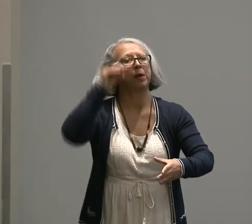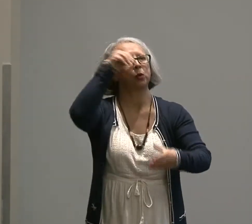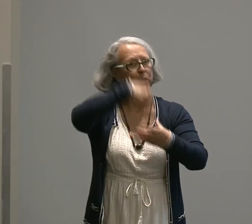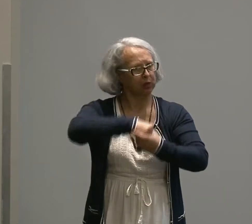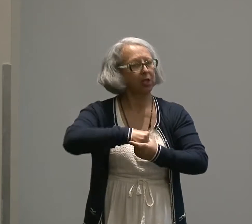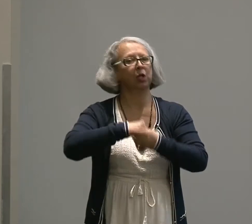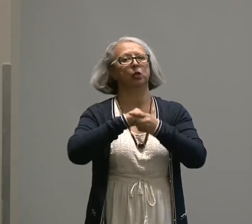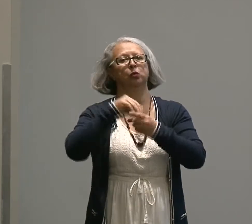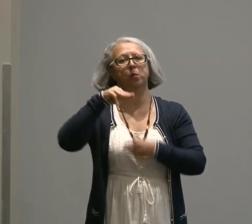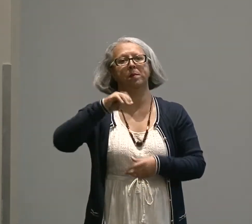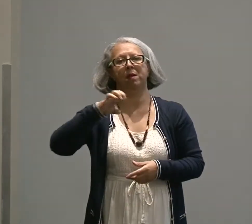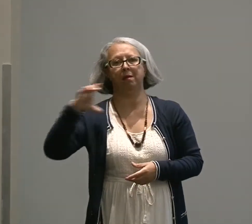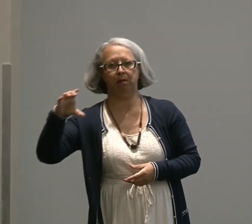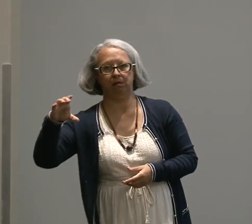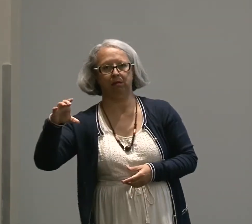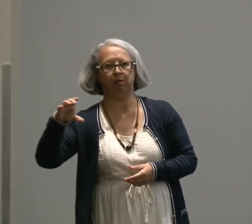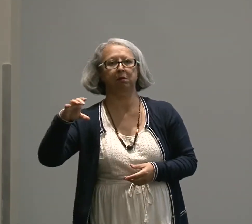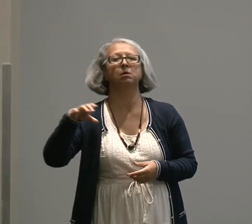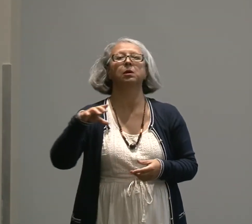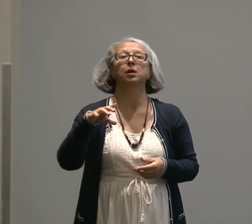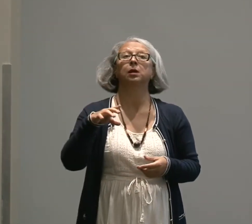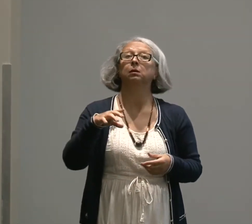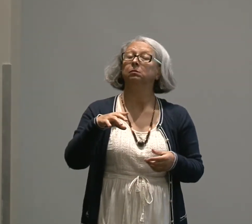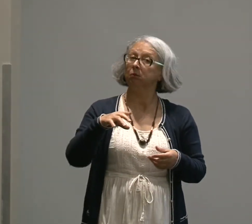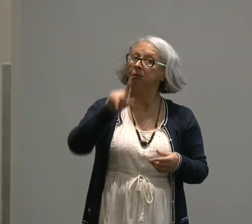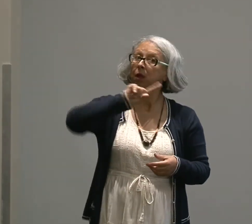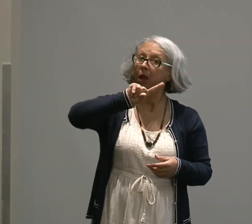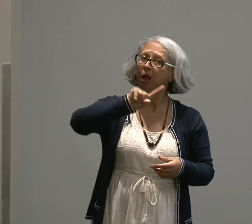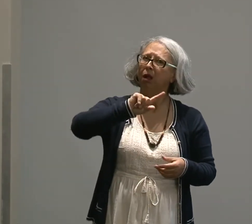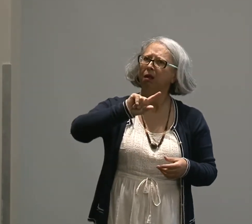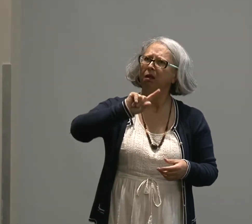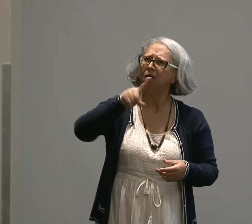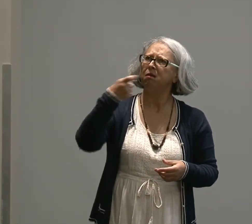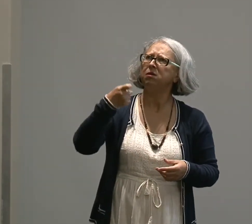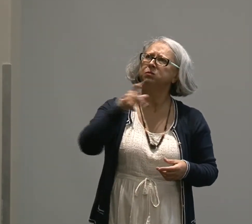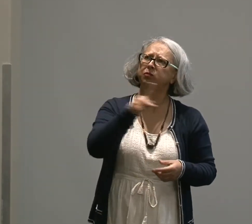as pessoas surdas, ligadas ao Ministério da Educação,